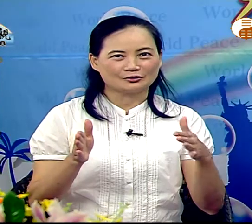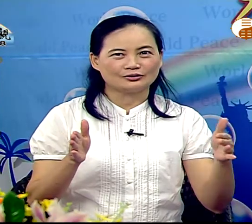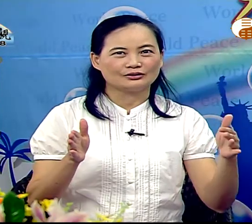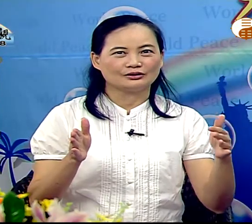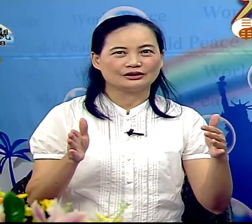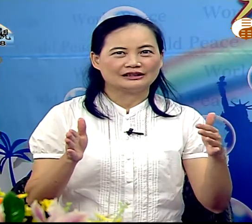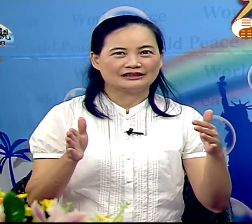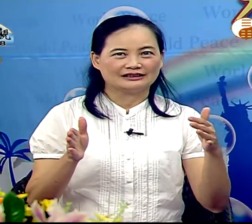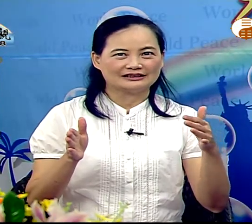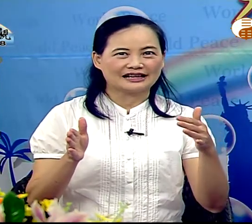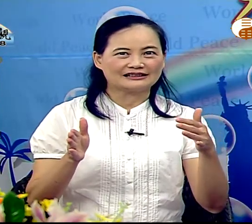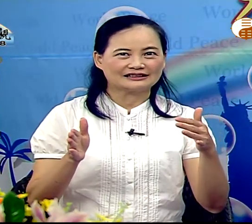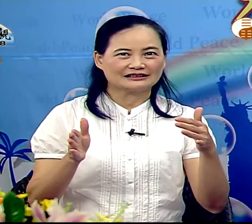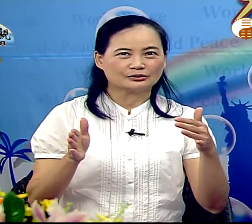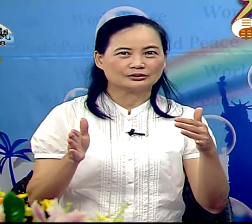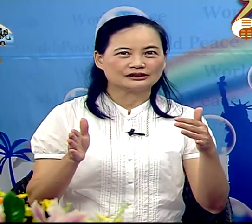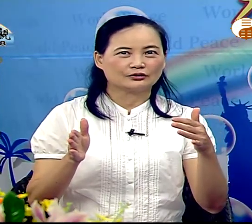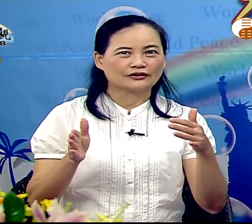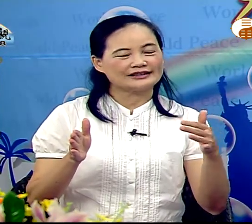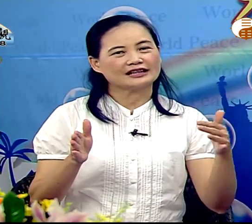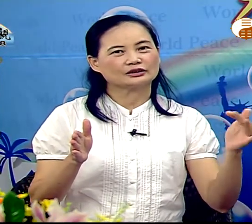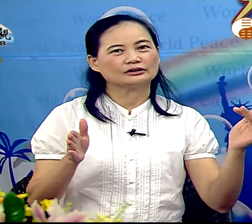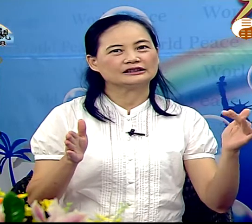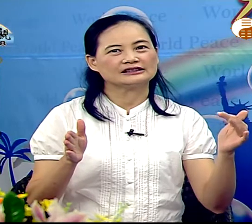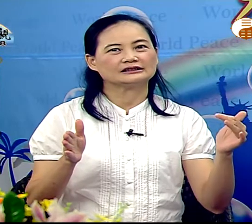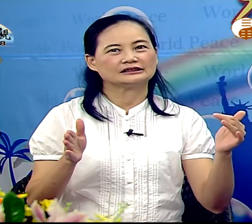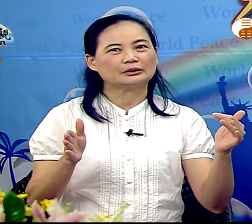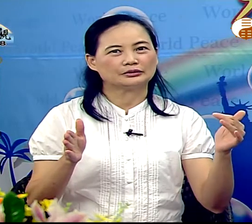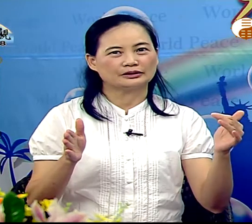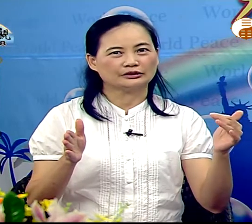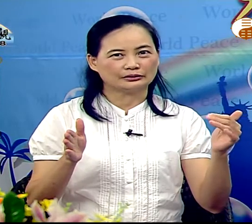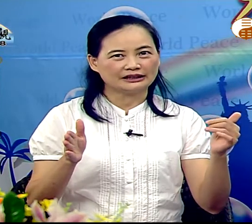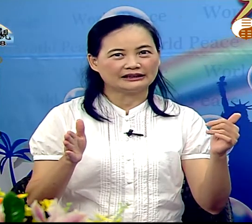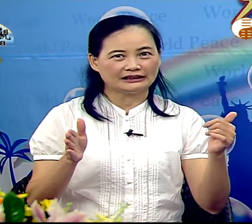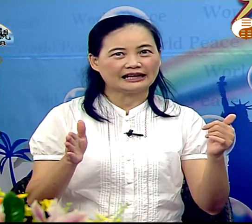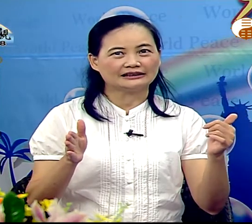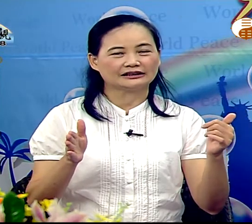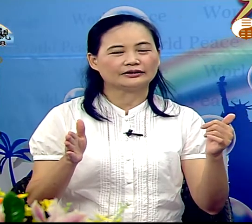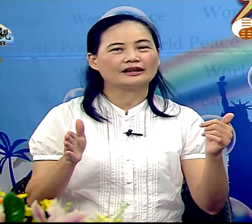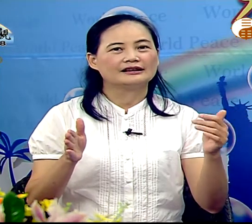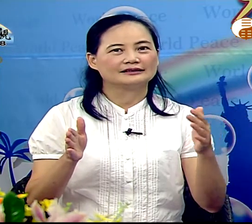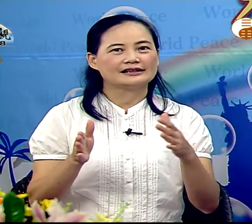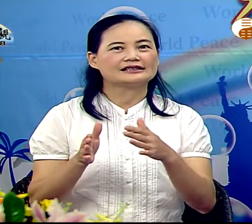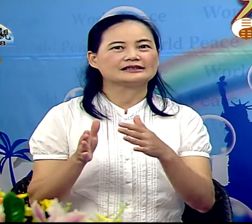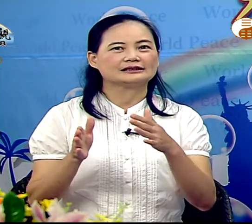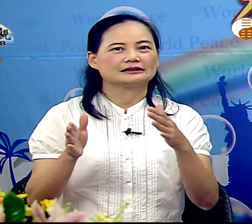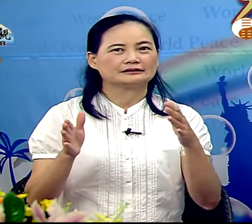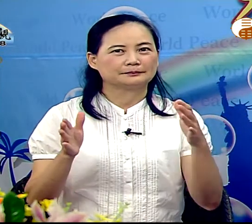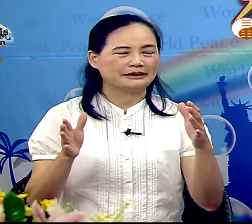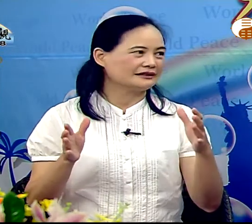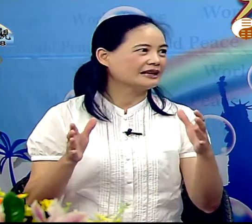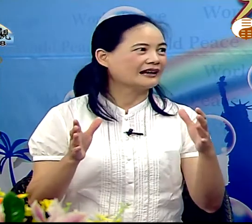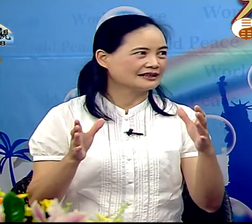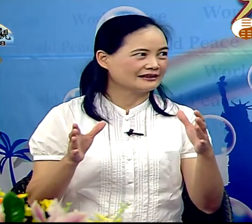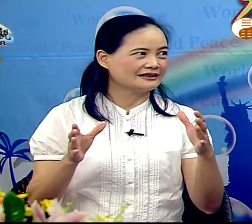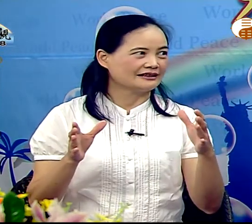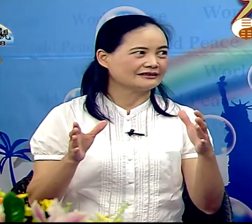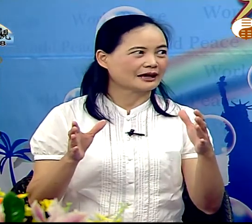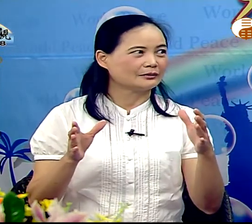续这样子做这种反向融合，是让我觉得有点遗憾的地方。但是毕竟他曾经在我